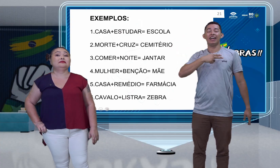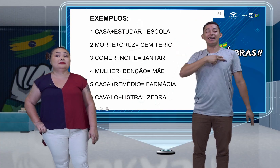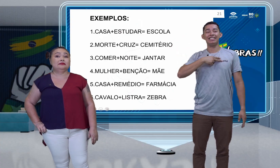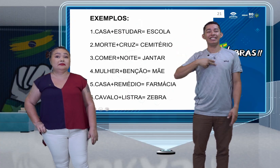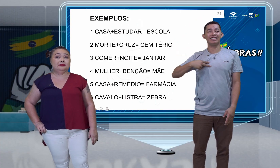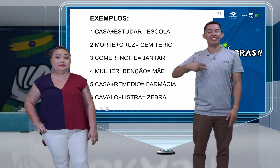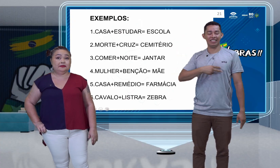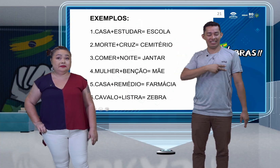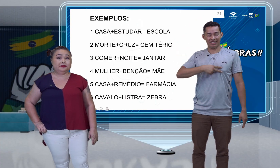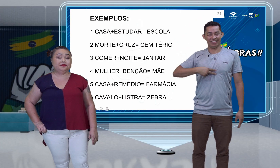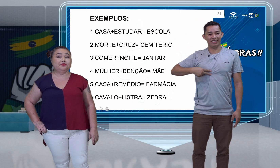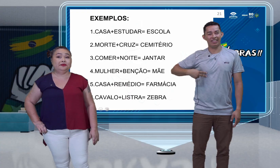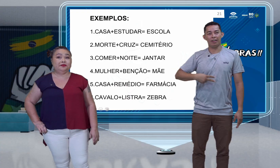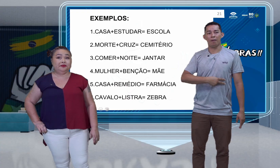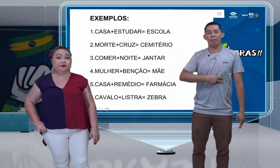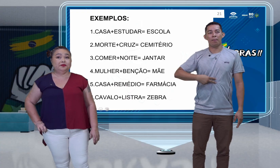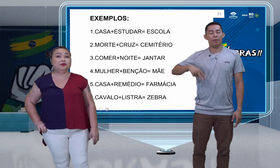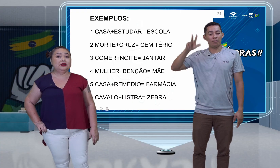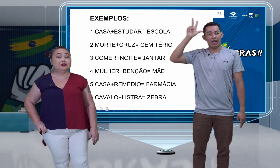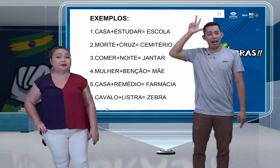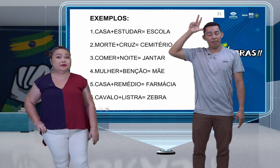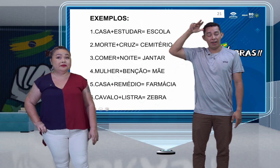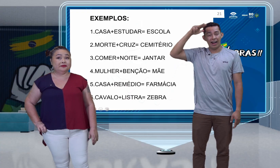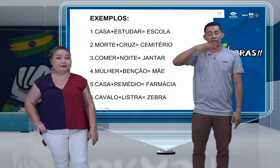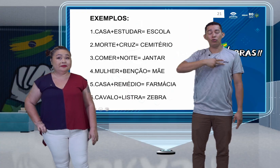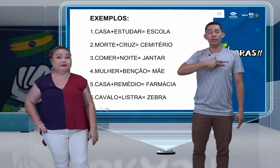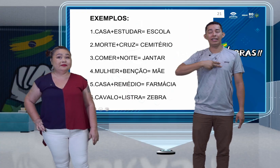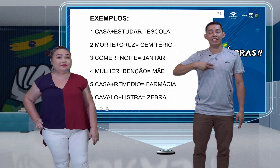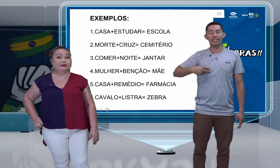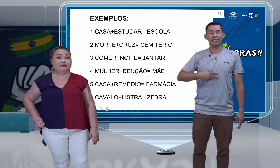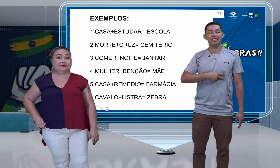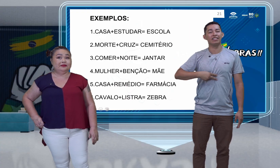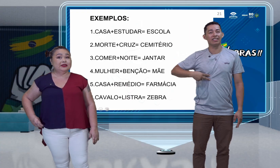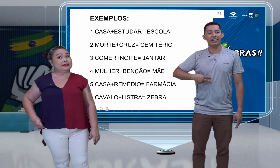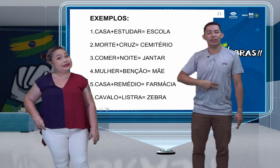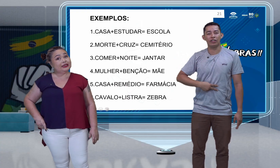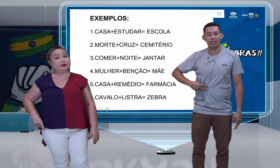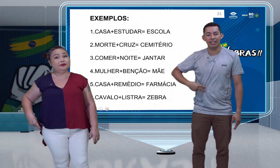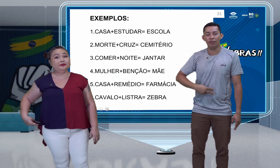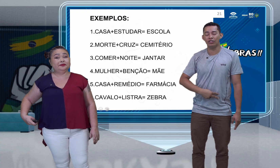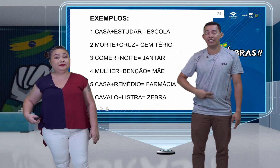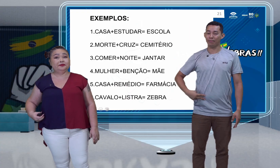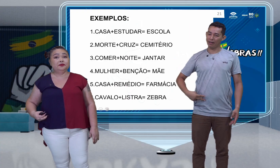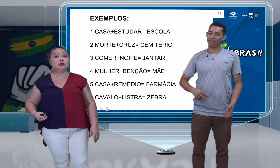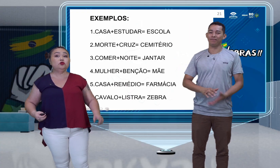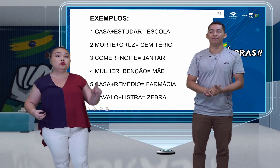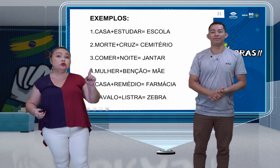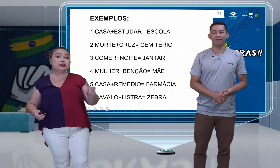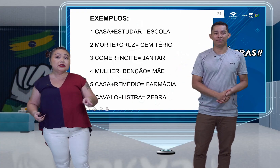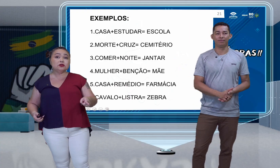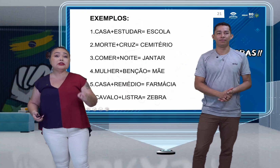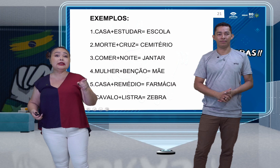As listras. Então, cavalo e listas. Eu tenho o sinal de zebra. Tudo isso,